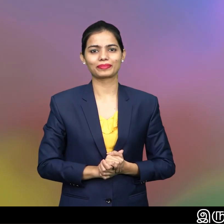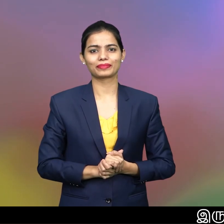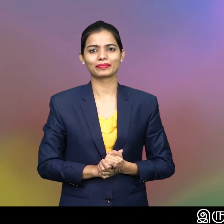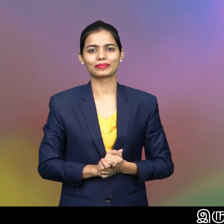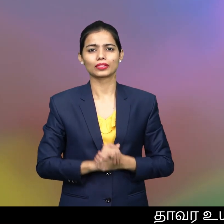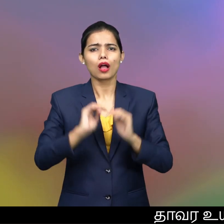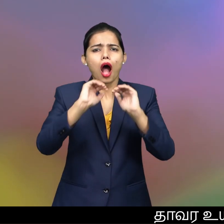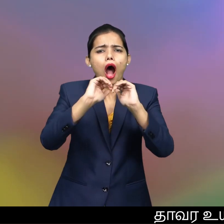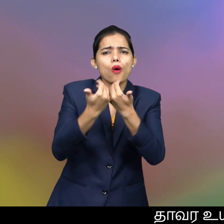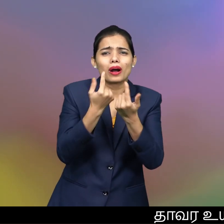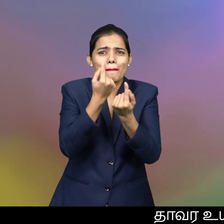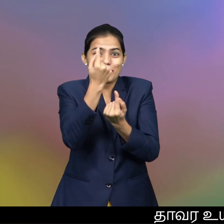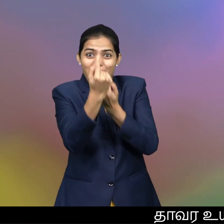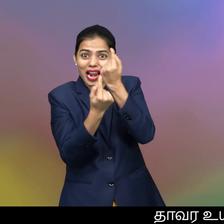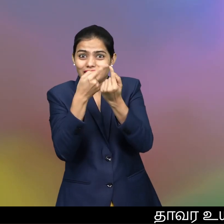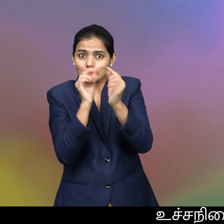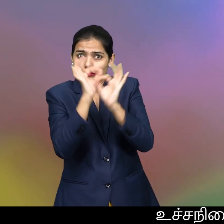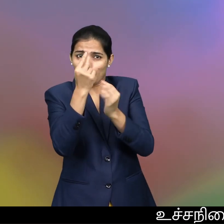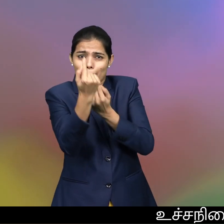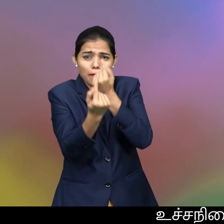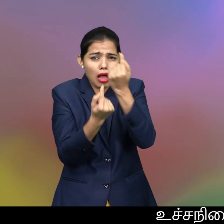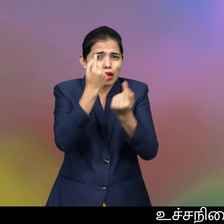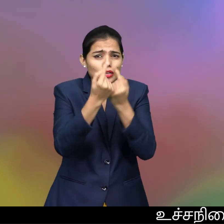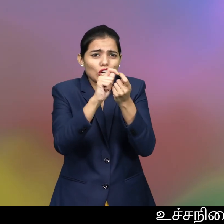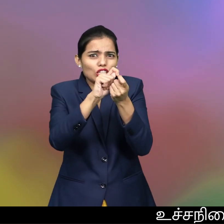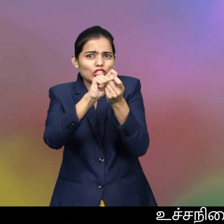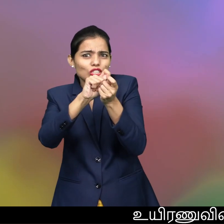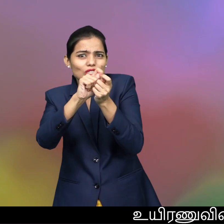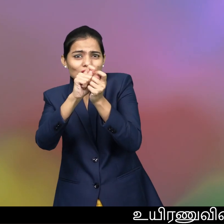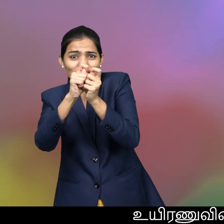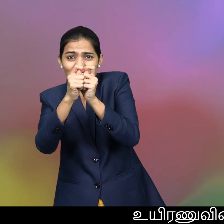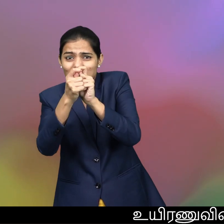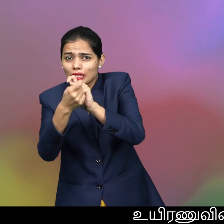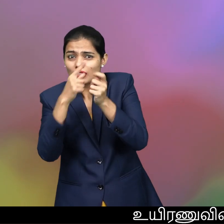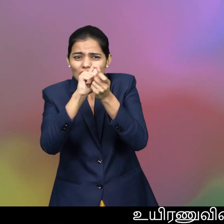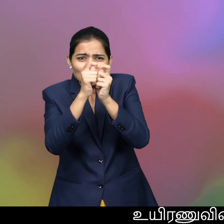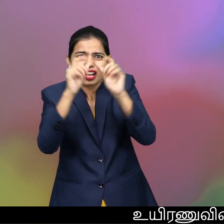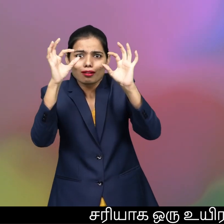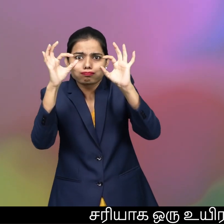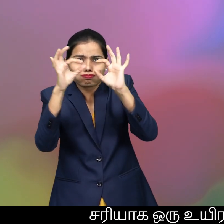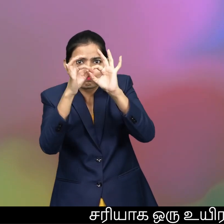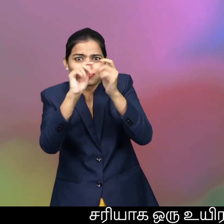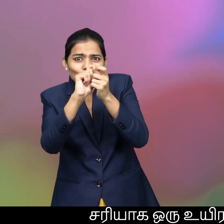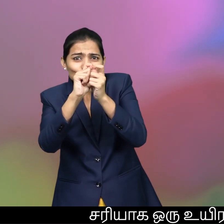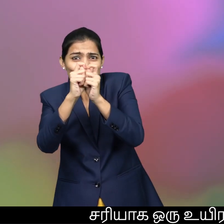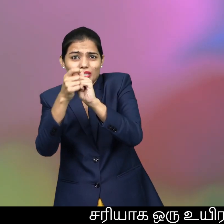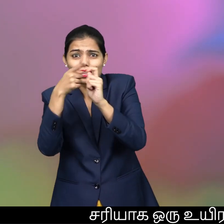இருப்பினும் தாவர உயிரணுக்களில் உச்சநிலைக்கு பதிலாக உயிரணுவின் நடுப்பகுதியில் சரியாக ஒரு உயிரணு